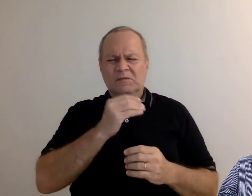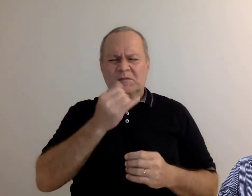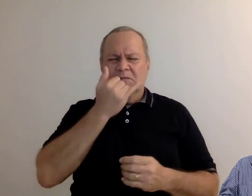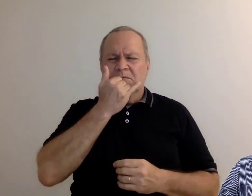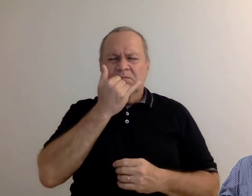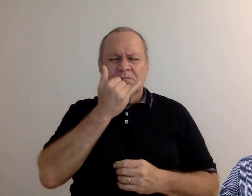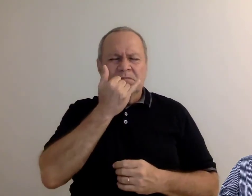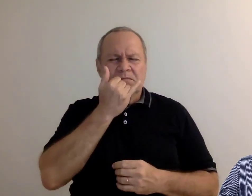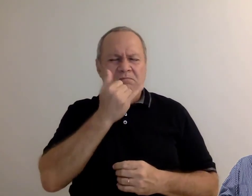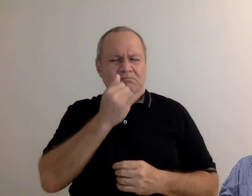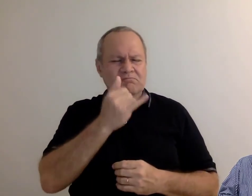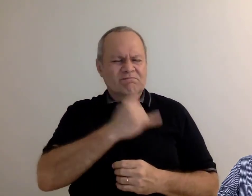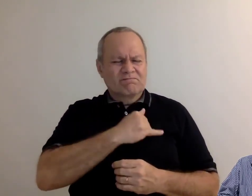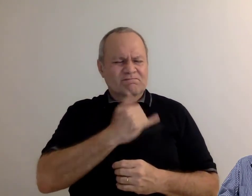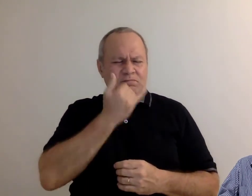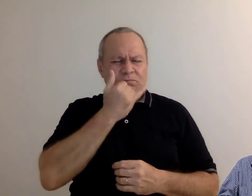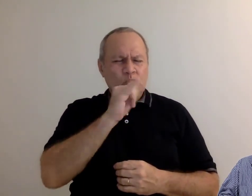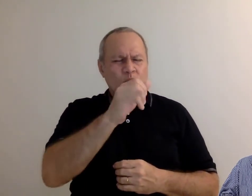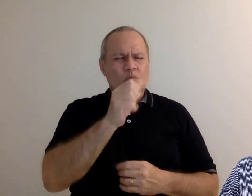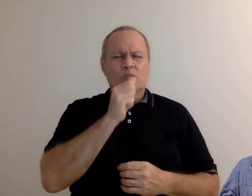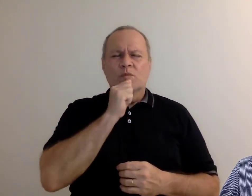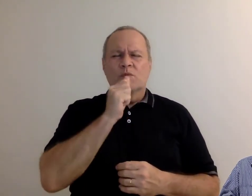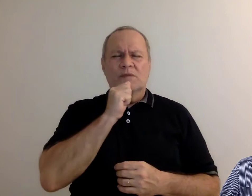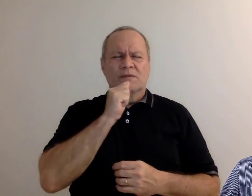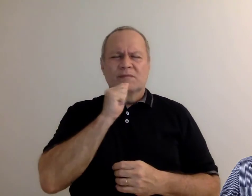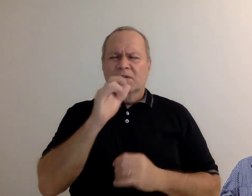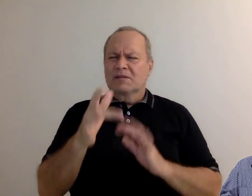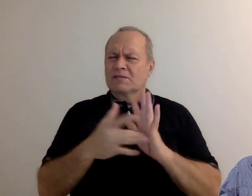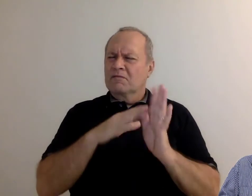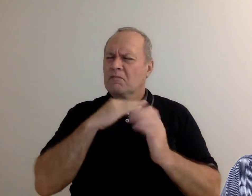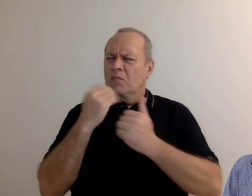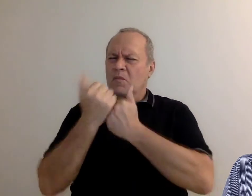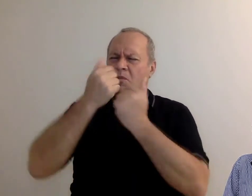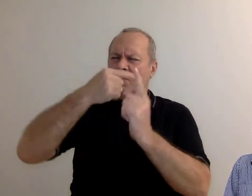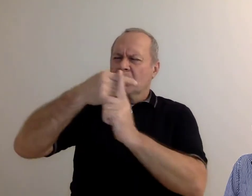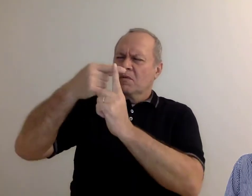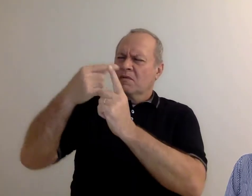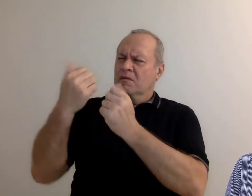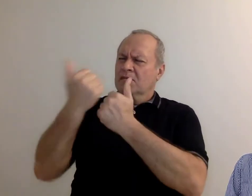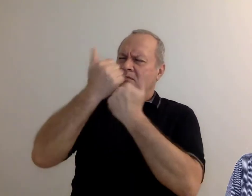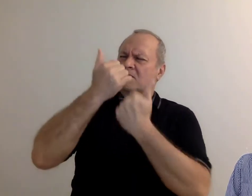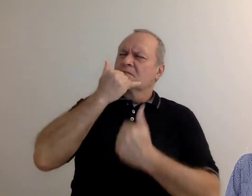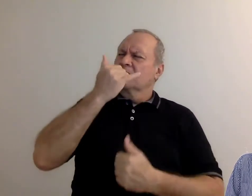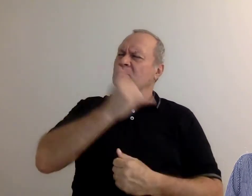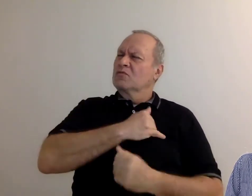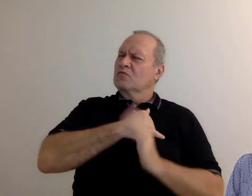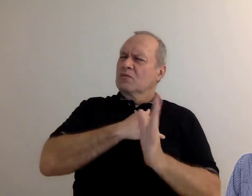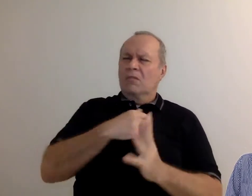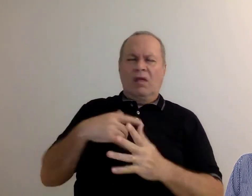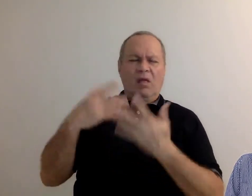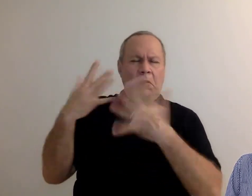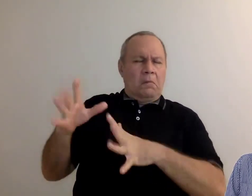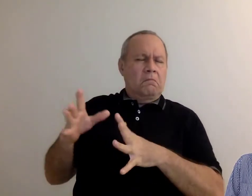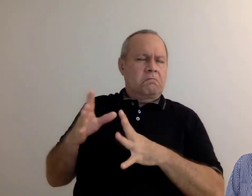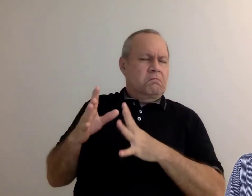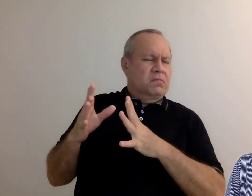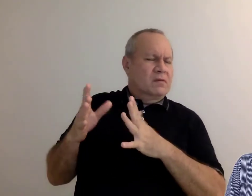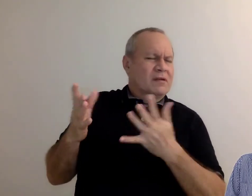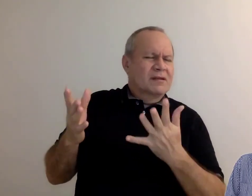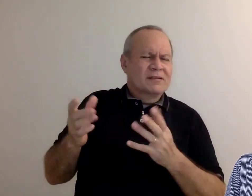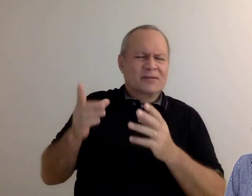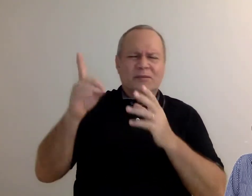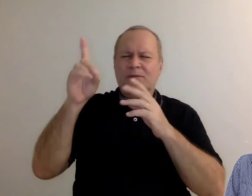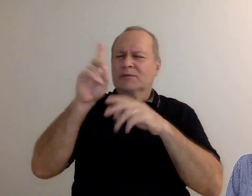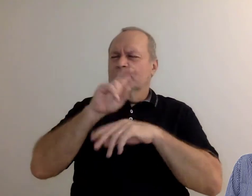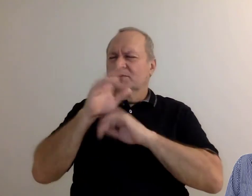do perdão que Tu nos ofereces em Cristo Jesus por meio do sacrifício de Jesus. Abençoa para